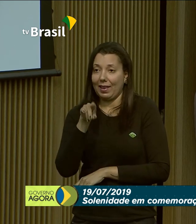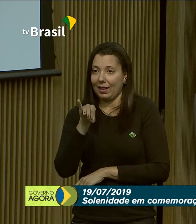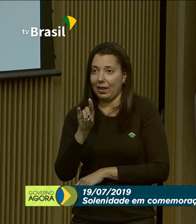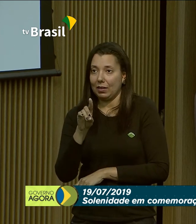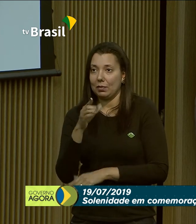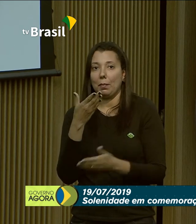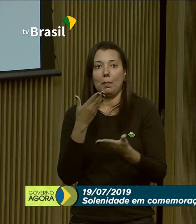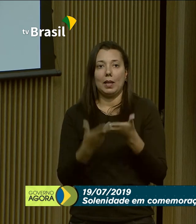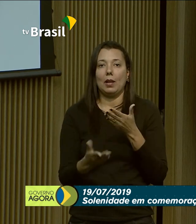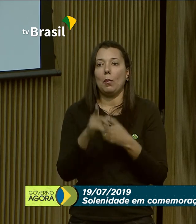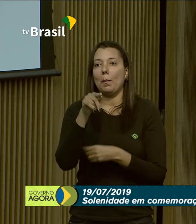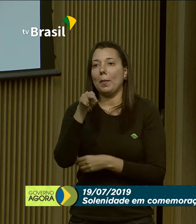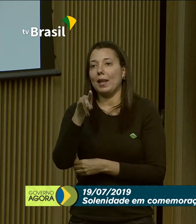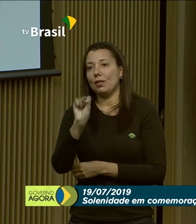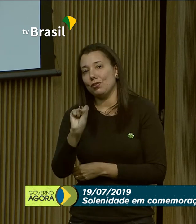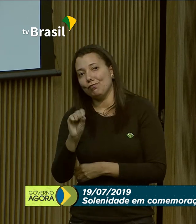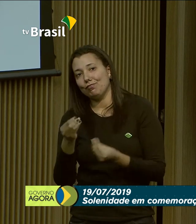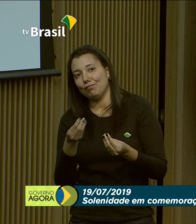um pênalti.